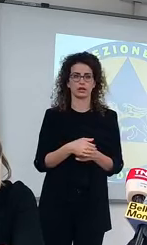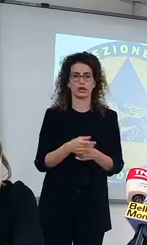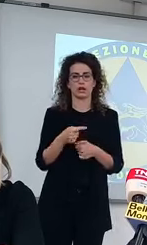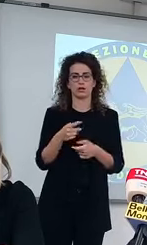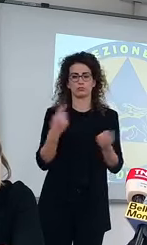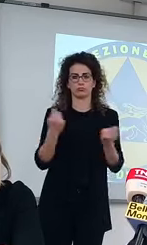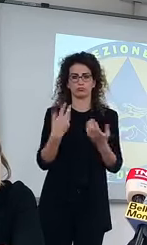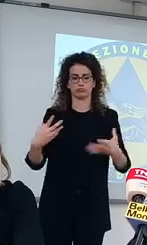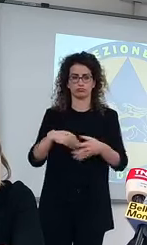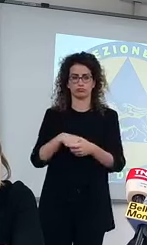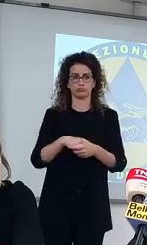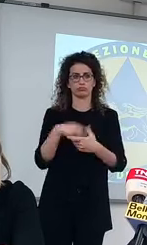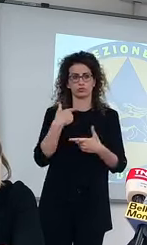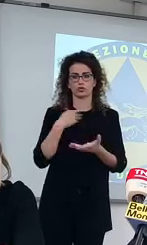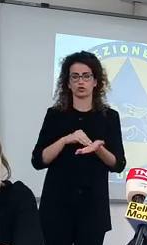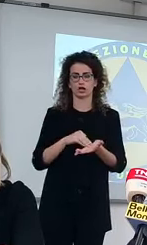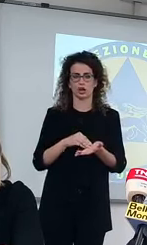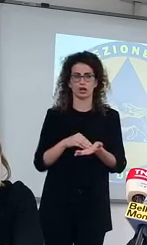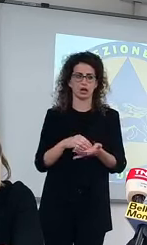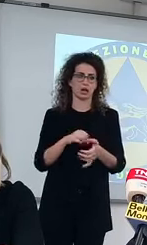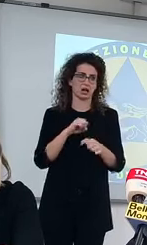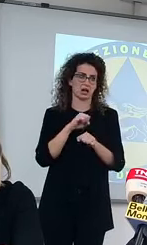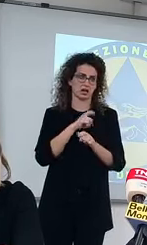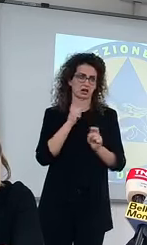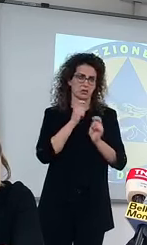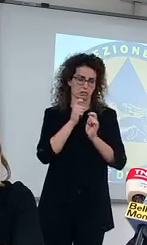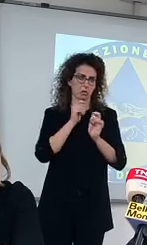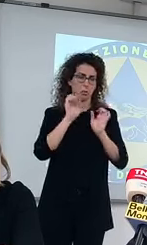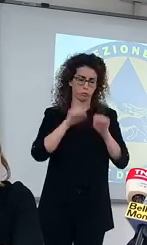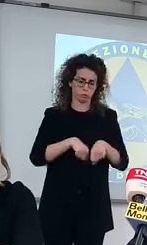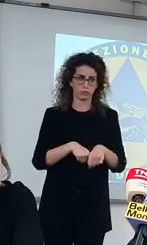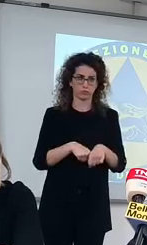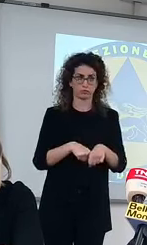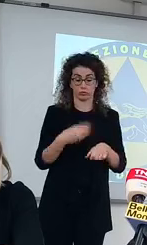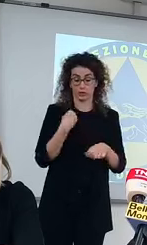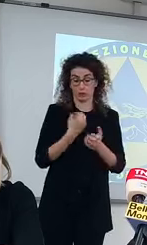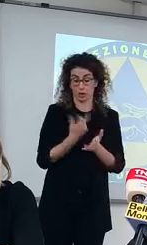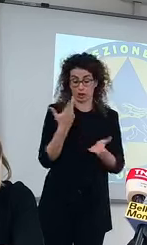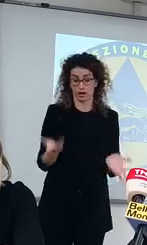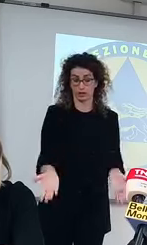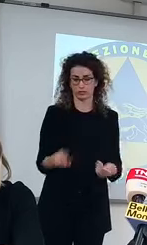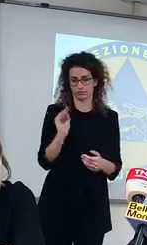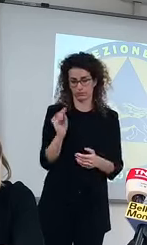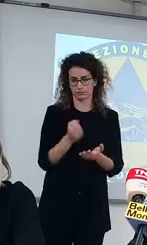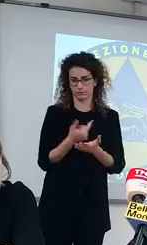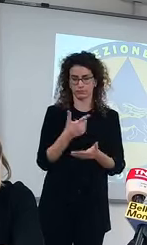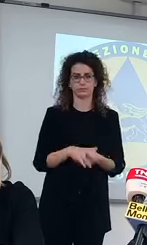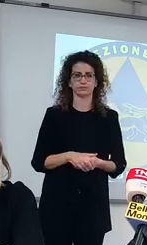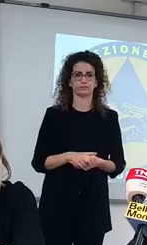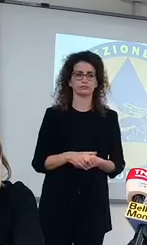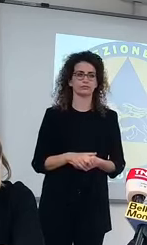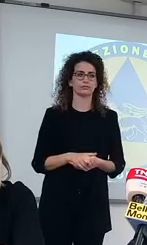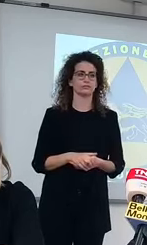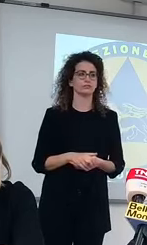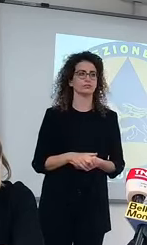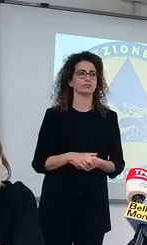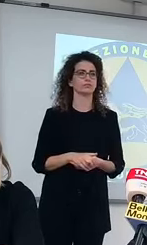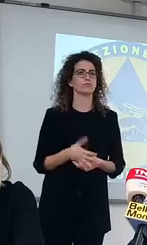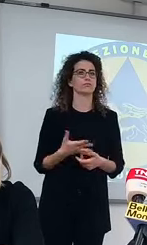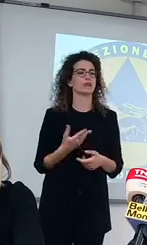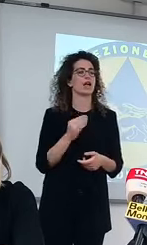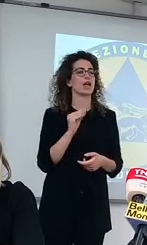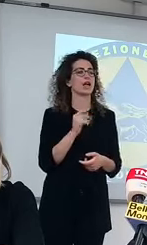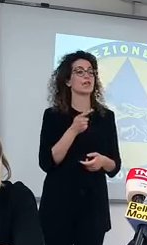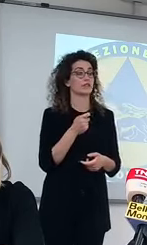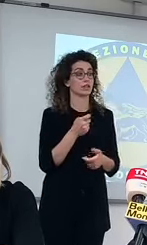di questa iniziativa, quindi sarà lì, penso che non si negherà per domande così importanti. Ancora Filippo,